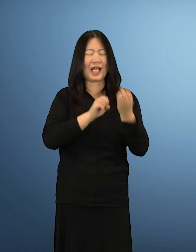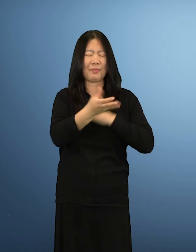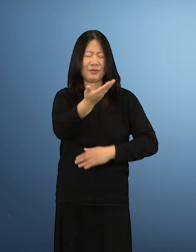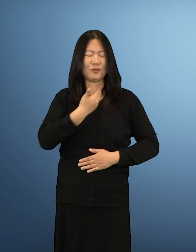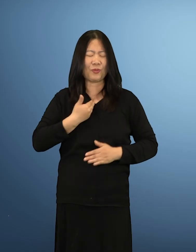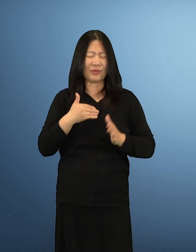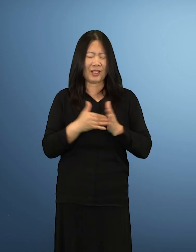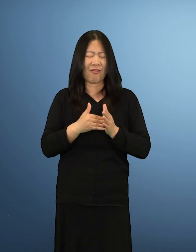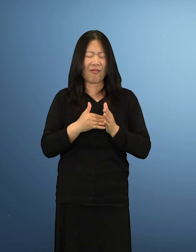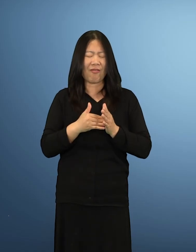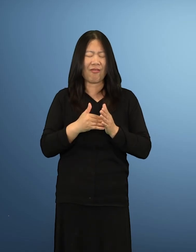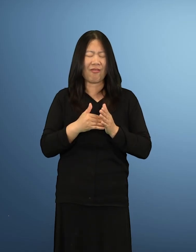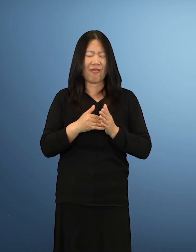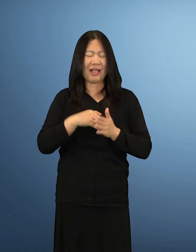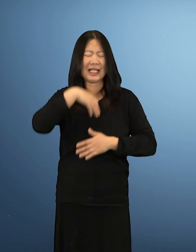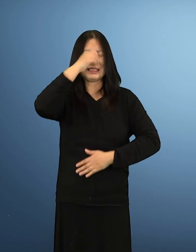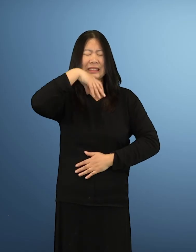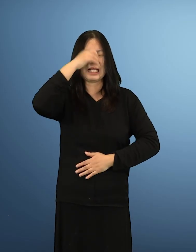기계적인 회개가 아니라,